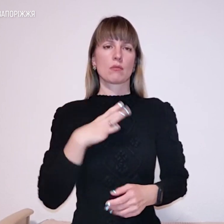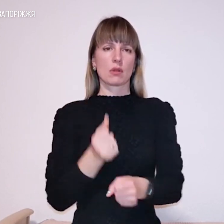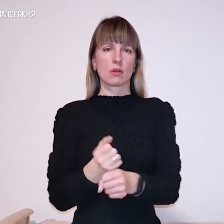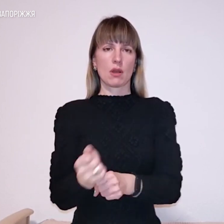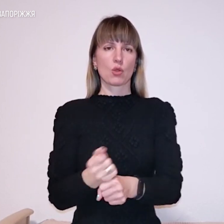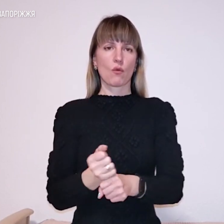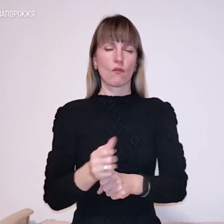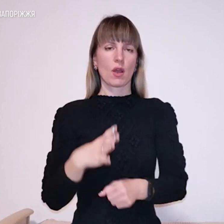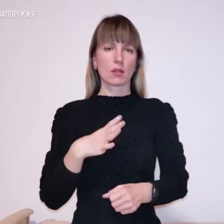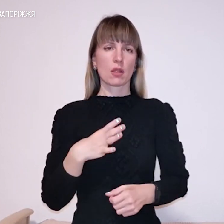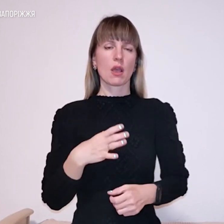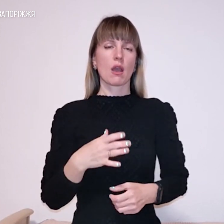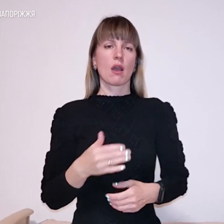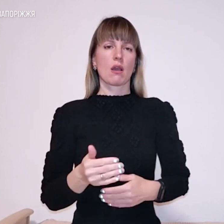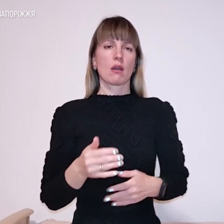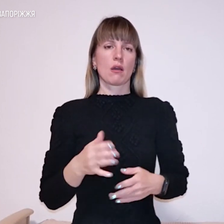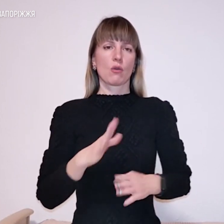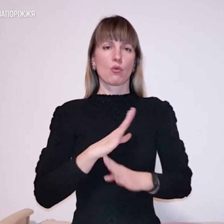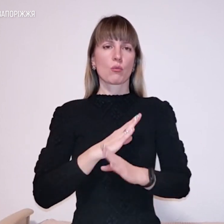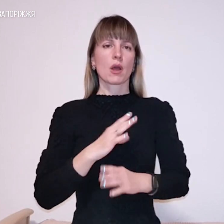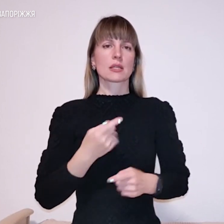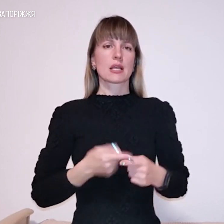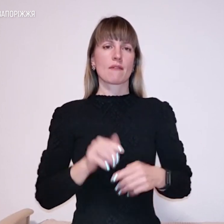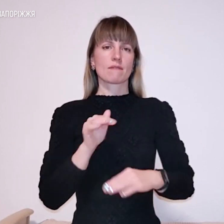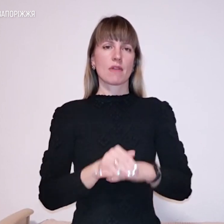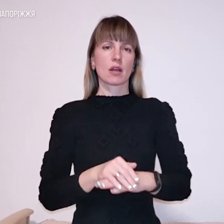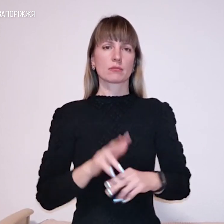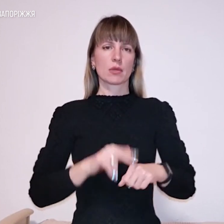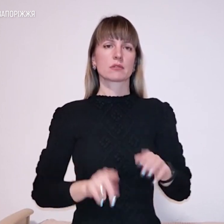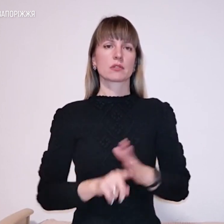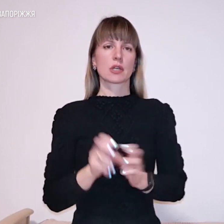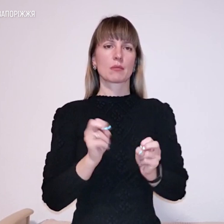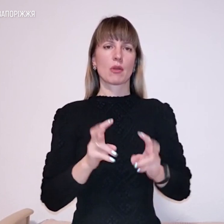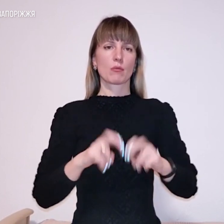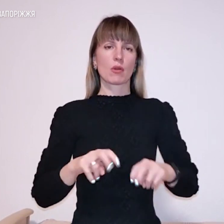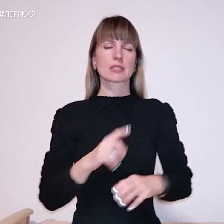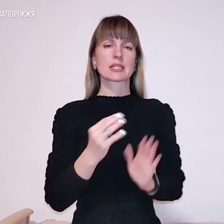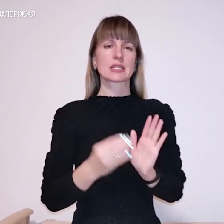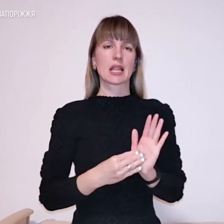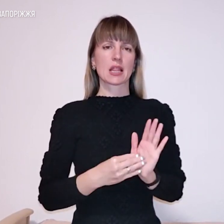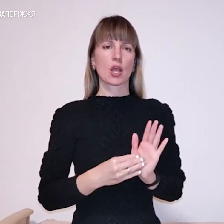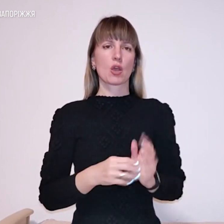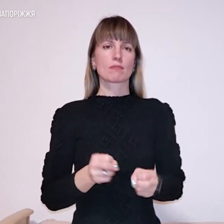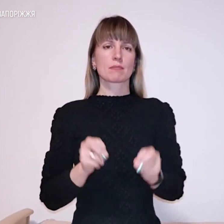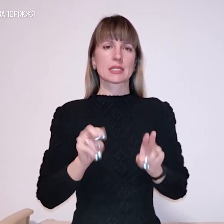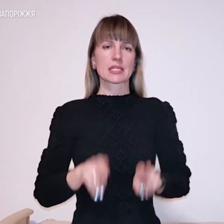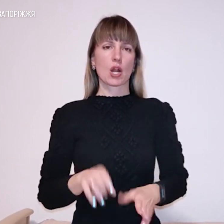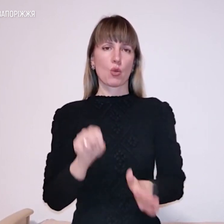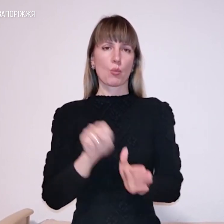катуванням. За даним фактом, поліція розпочала кримінальне провадження за статтею «Умисне вбивство».